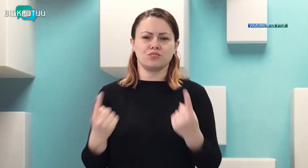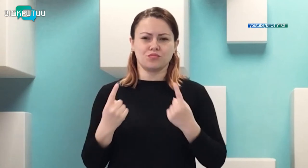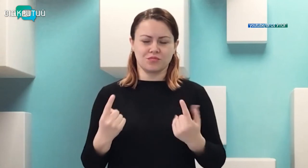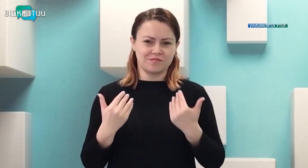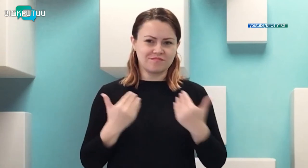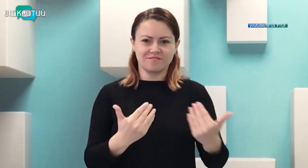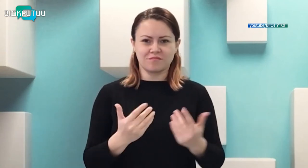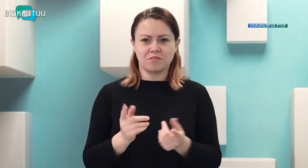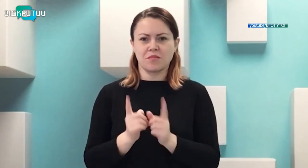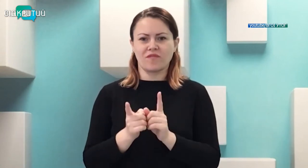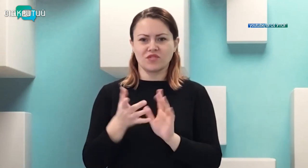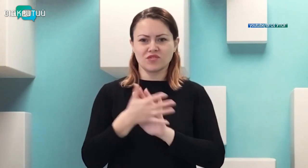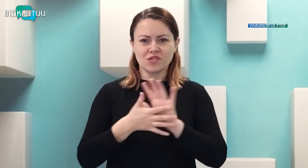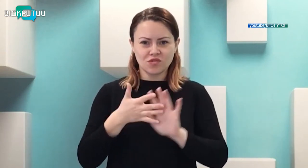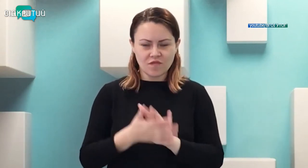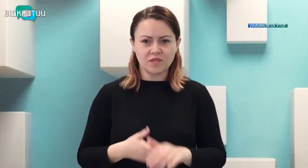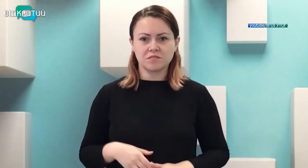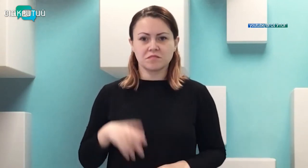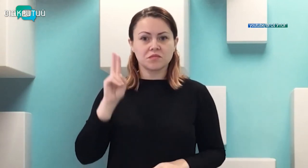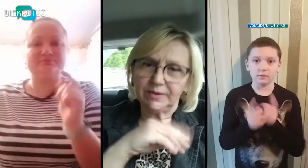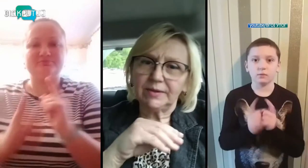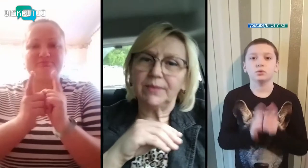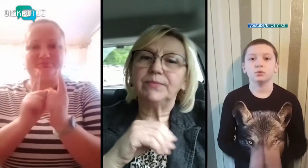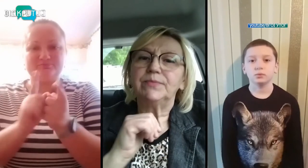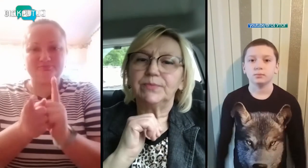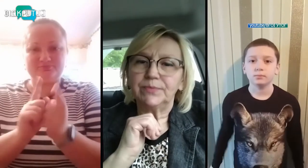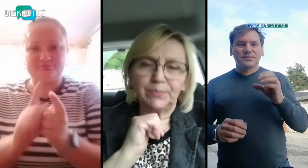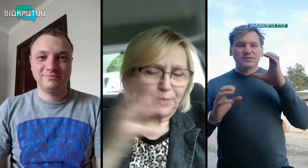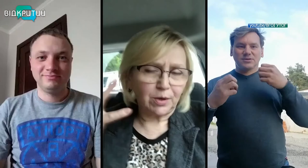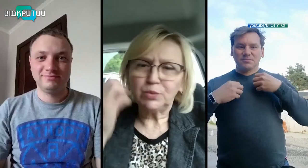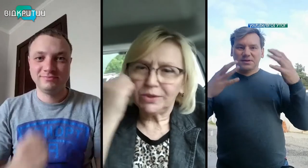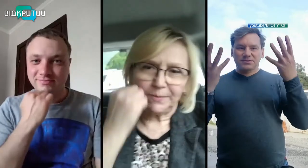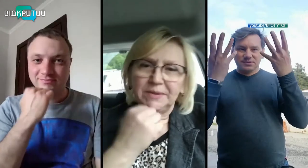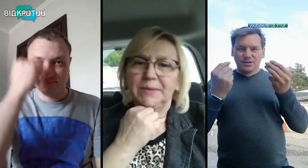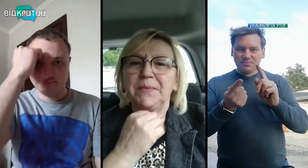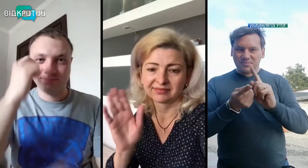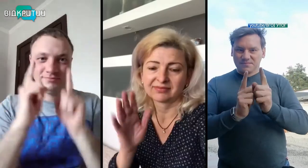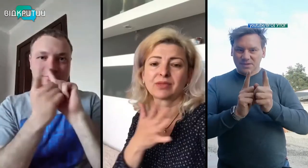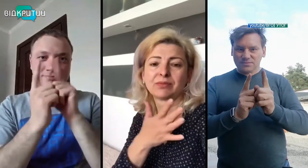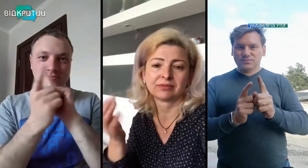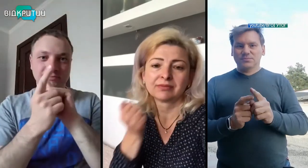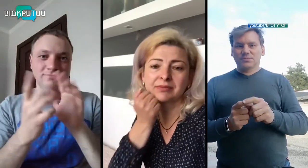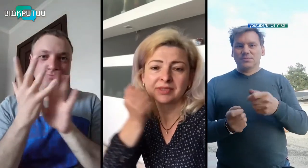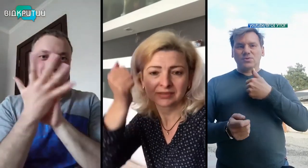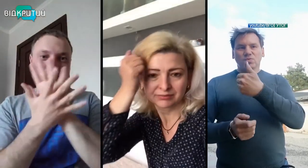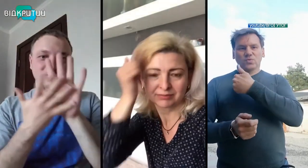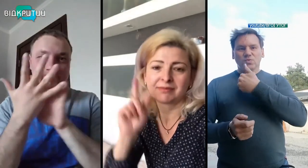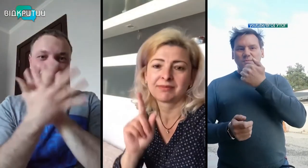період її називали сурогатом, адже пропагували так званий культ здорової людини. Після здобуття країною незалежності стереотипи